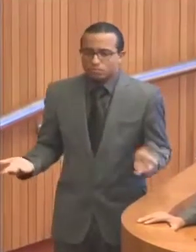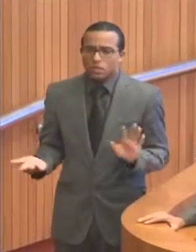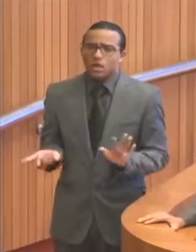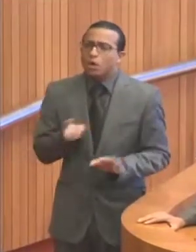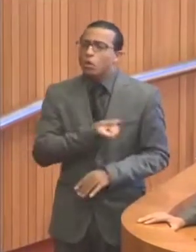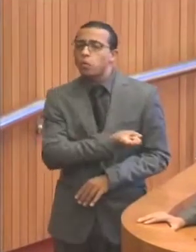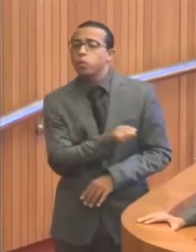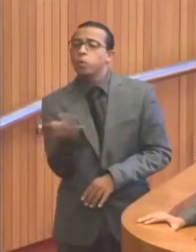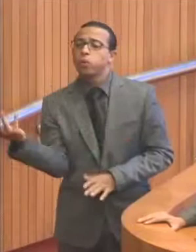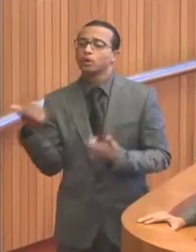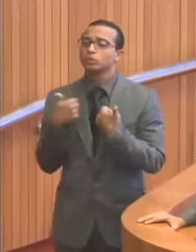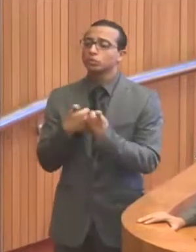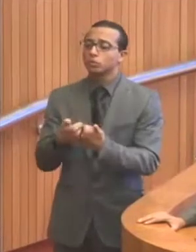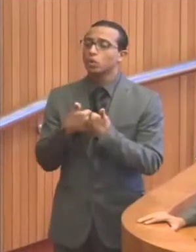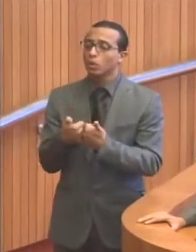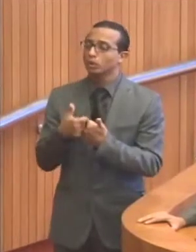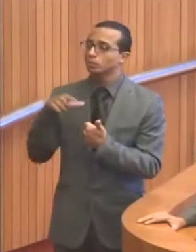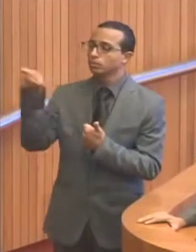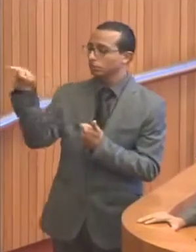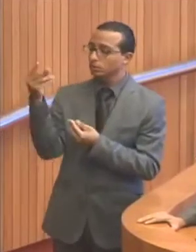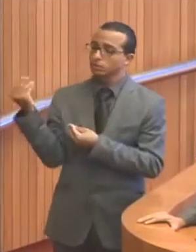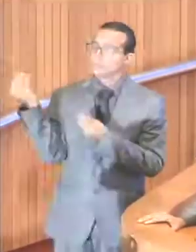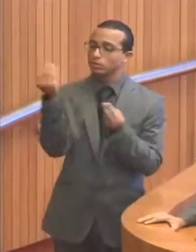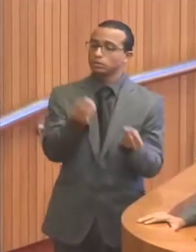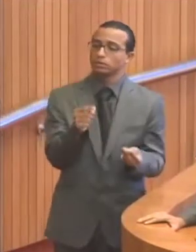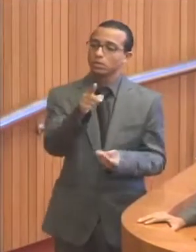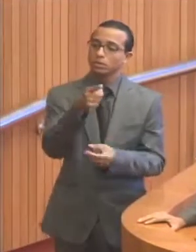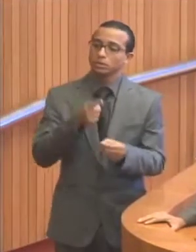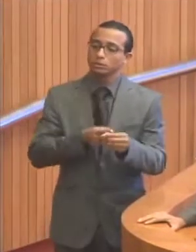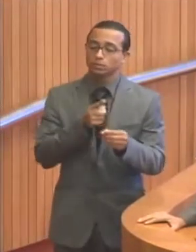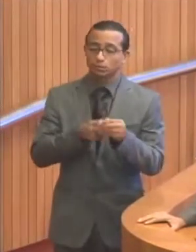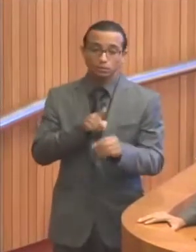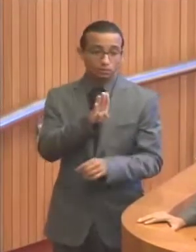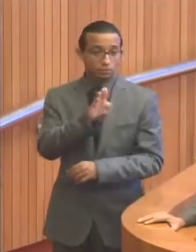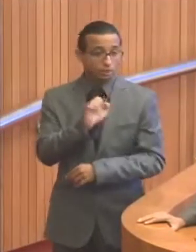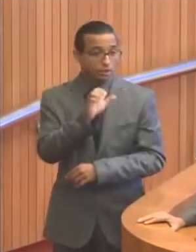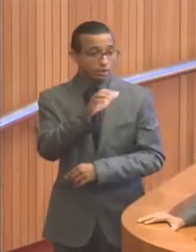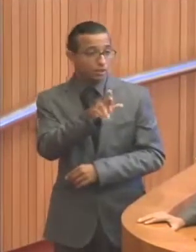Quantos ônibus o Estado destinou ao município de Bacuri? Quantos?